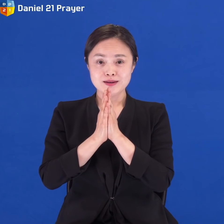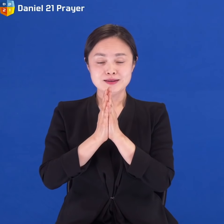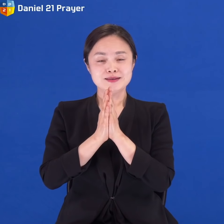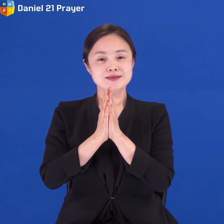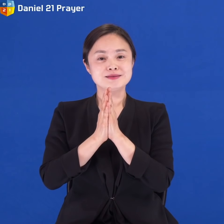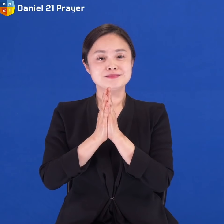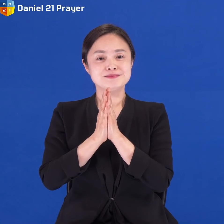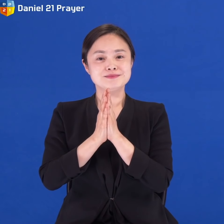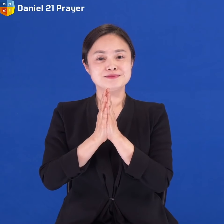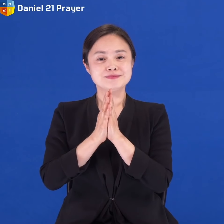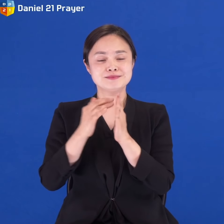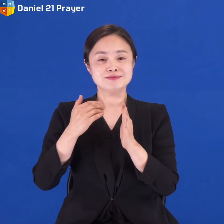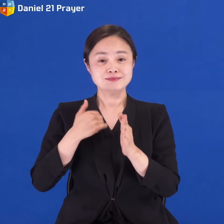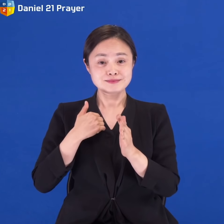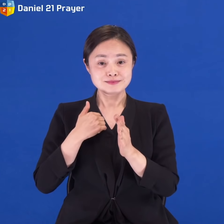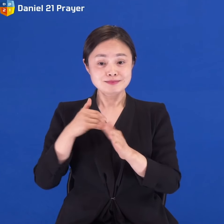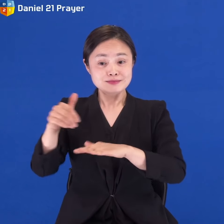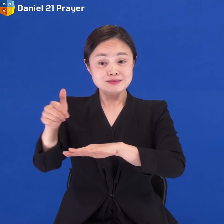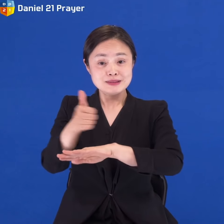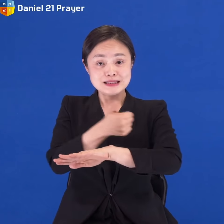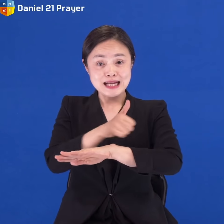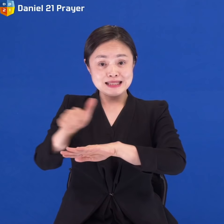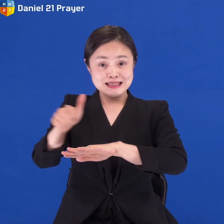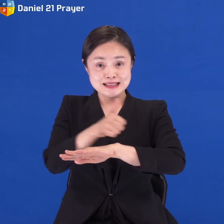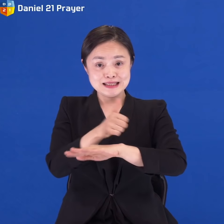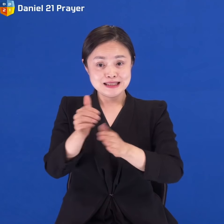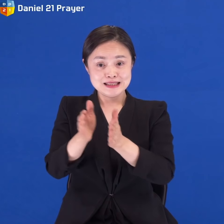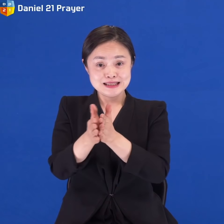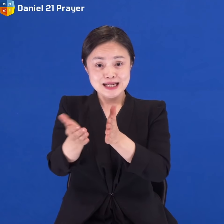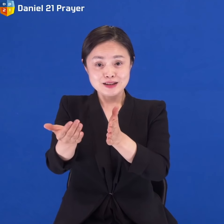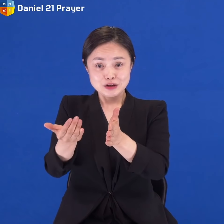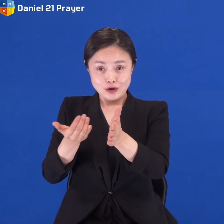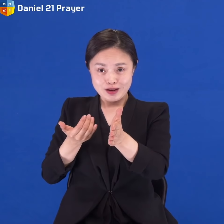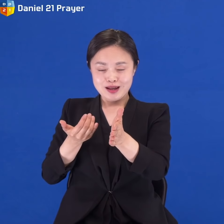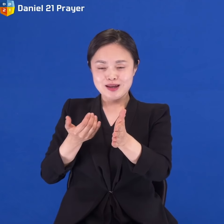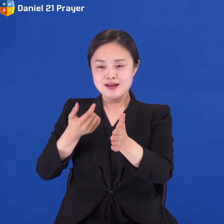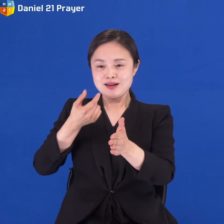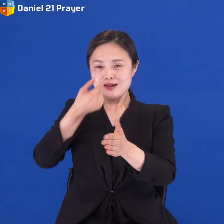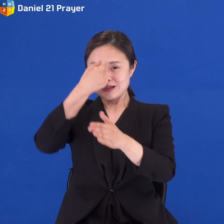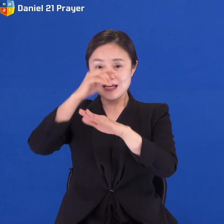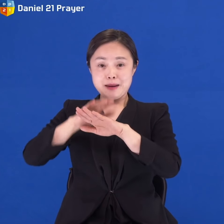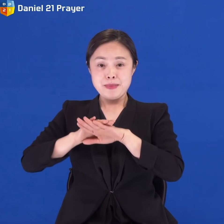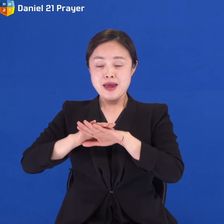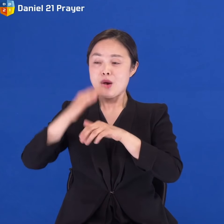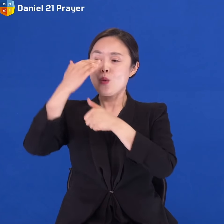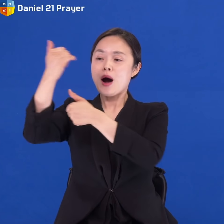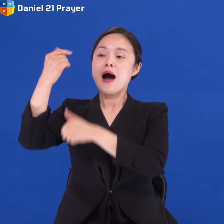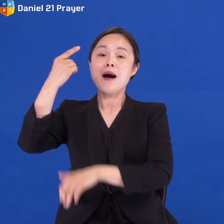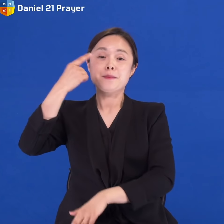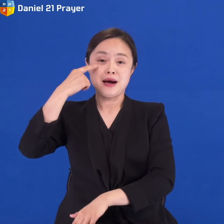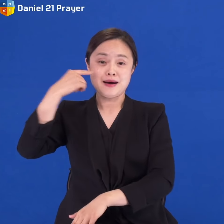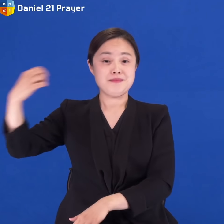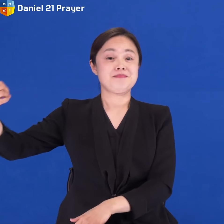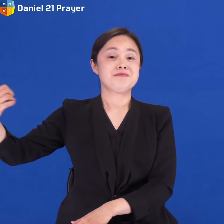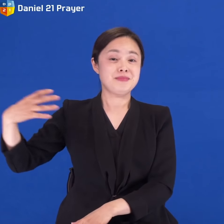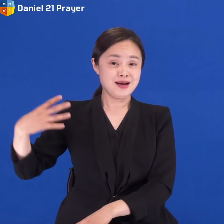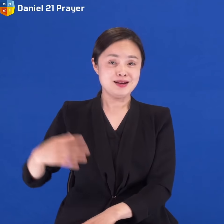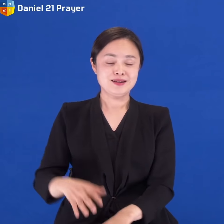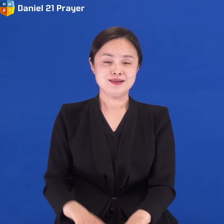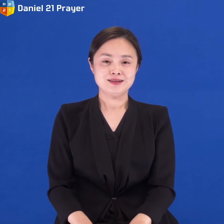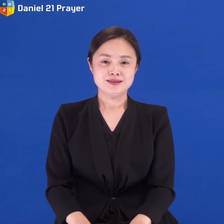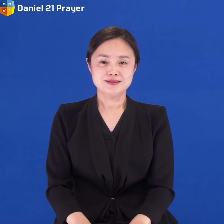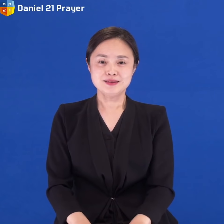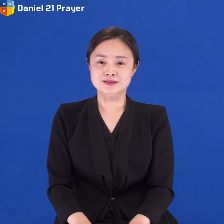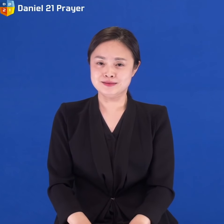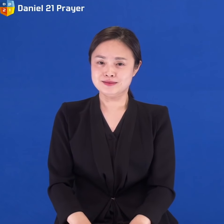제가 다니기 전에 이제 주일 예배를 오라고 해서 참 희한하네. 뭐 어떻게 고기 잡는지